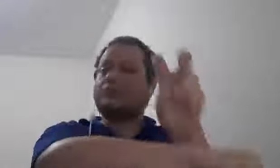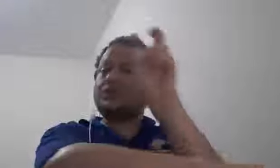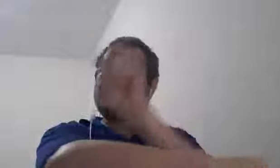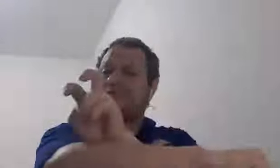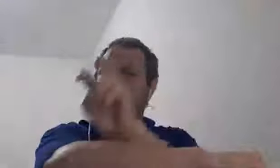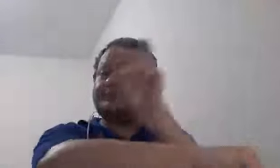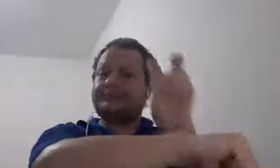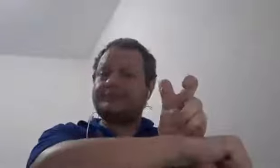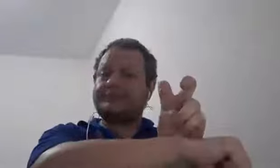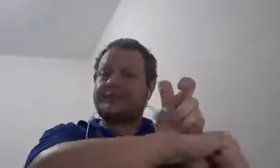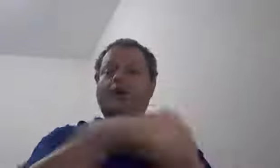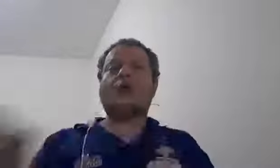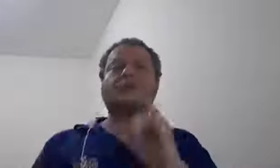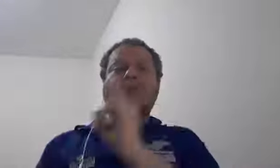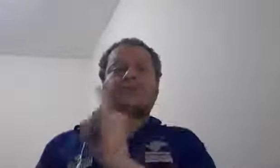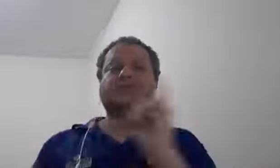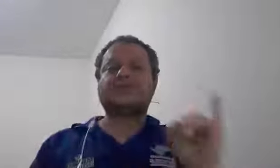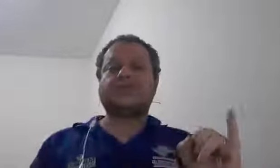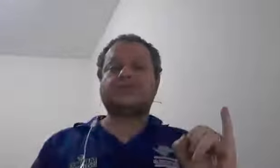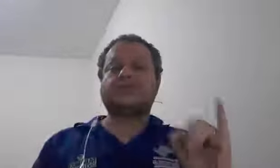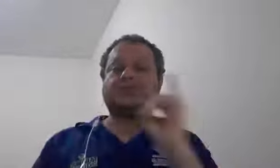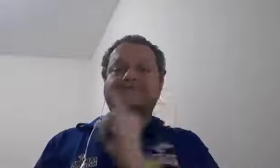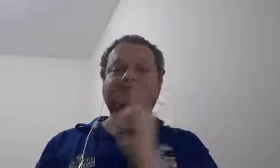II ou Dom Pedro II.